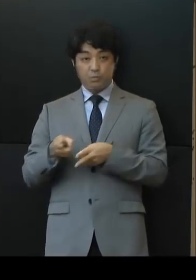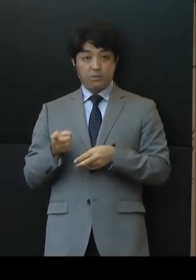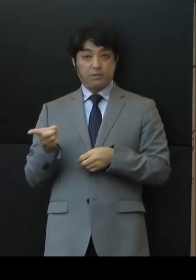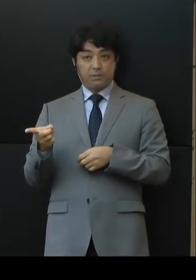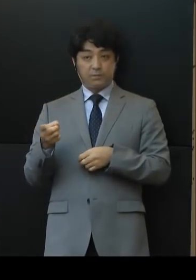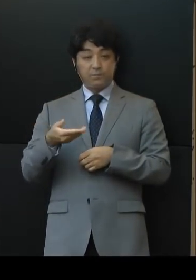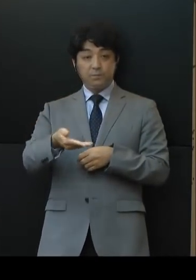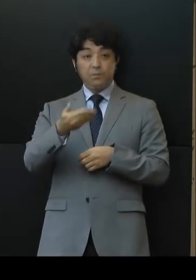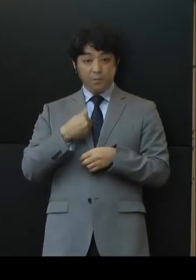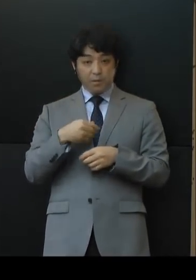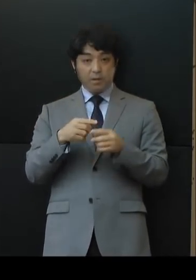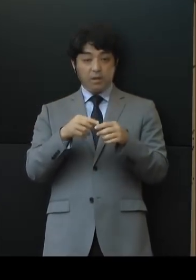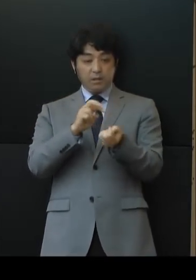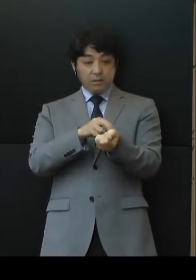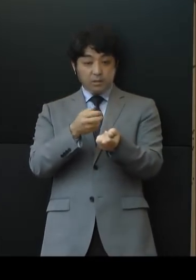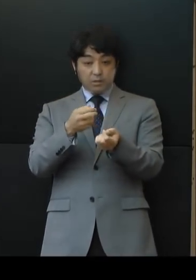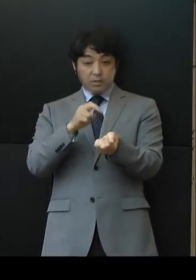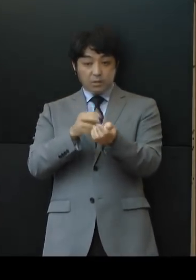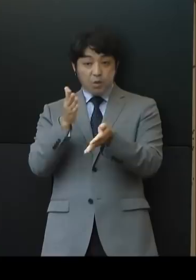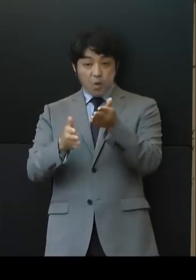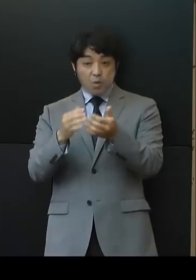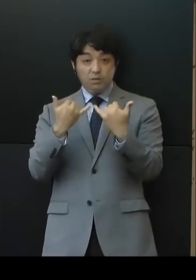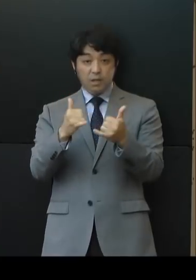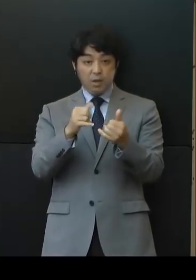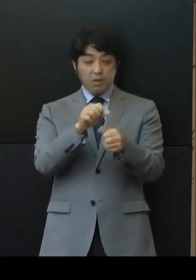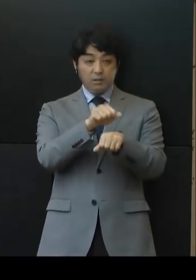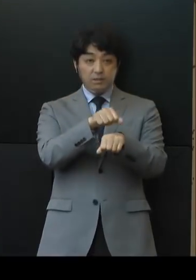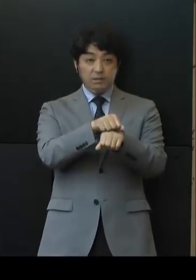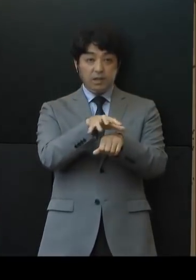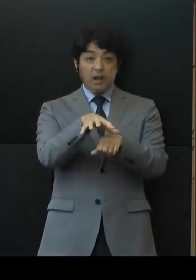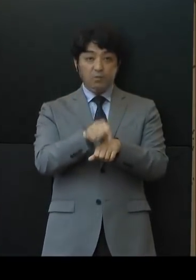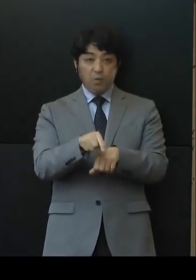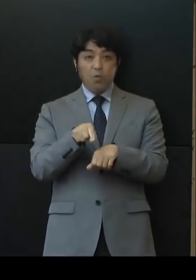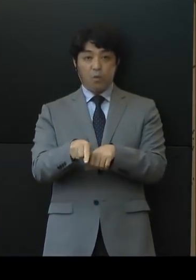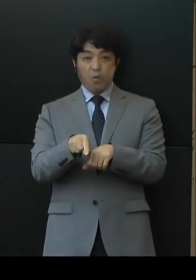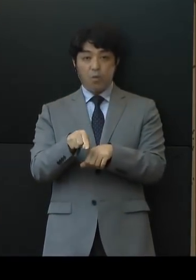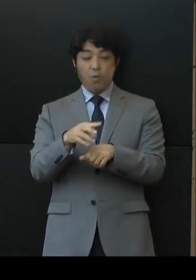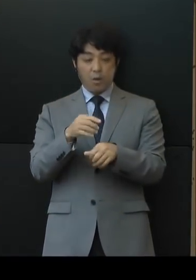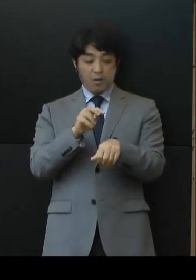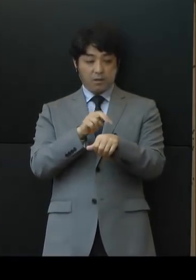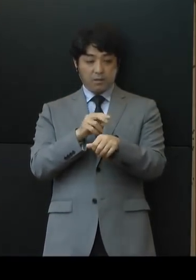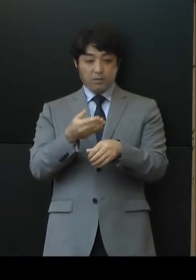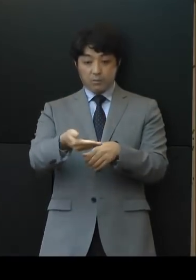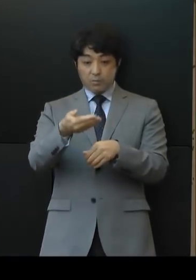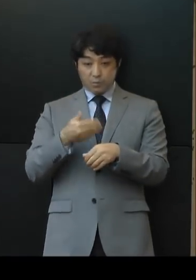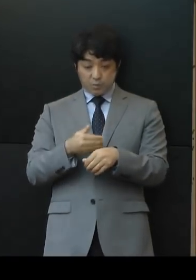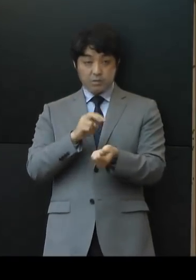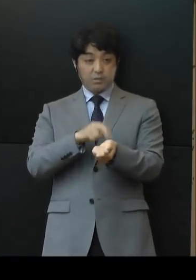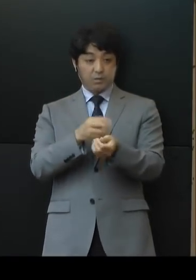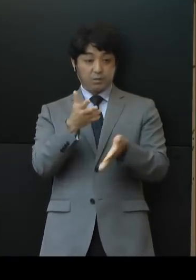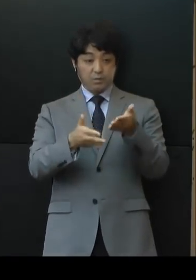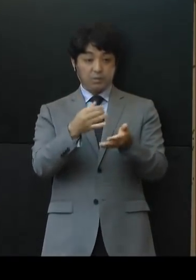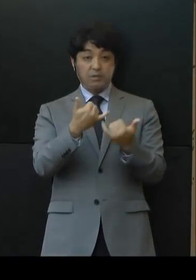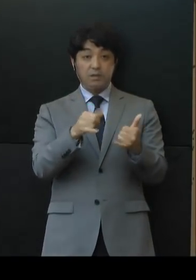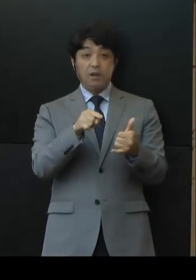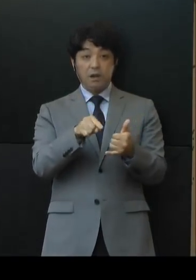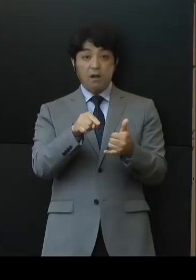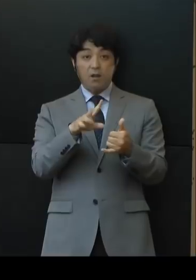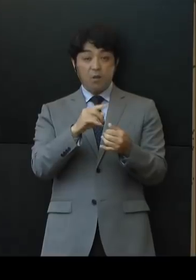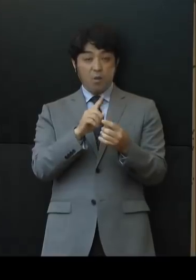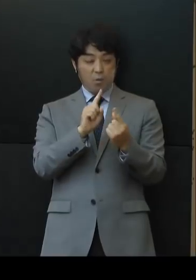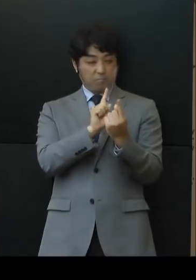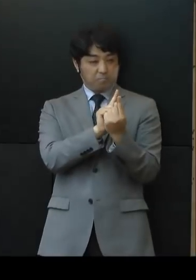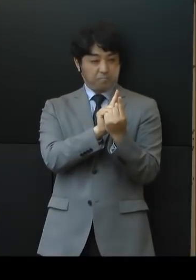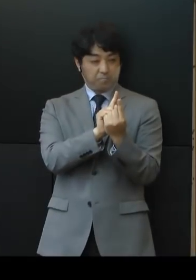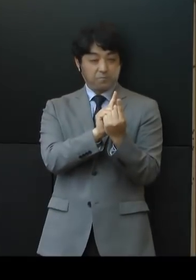で、医療人材の確保、括弧8、医療従事者への支援としまして、前段の濃厚接触者とな